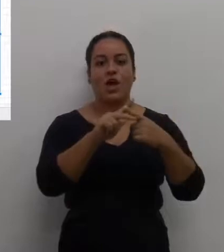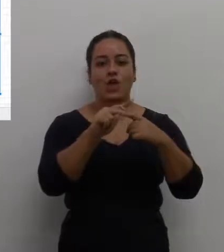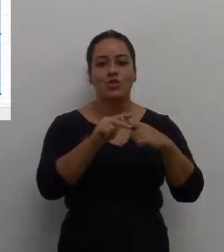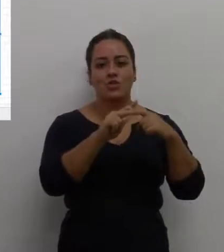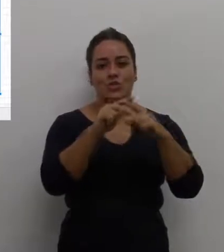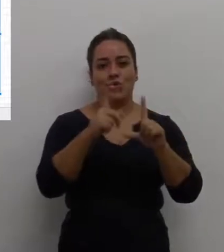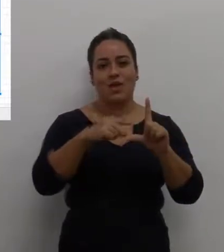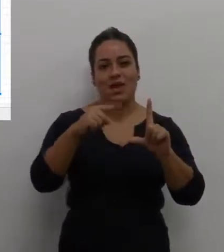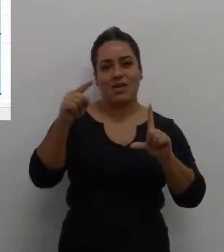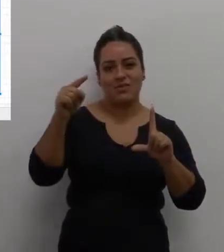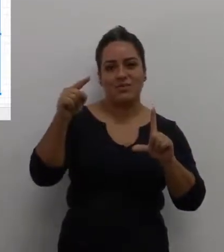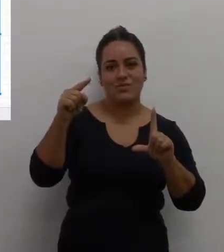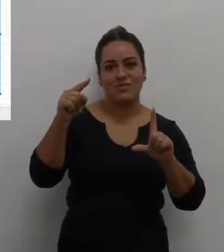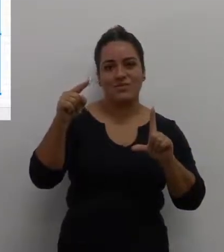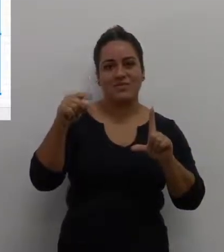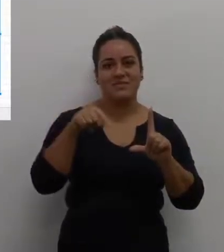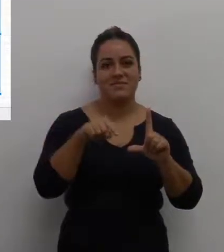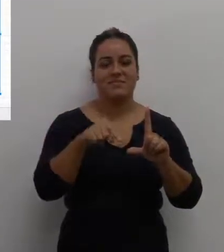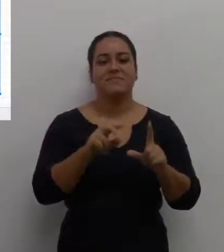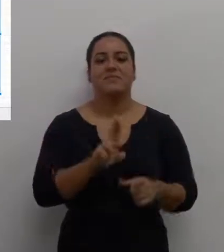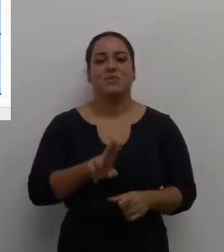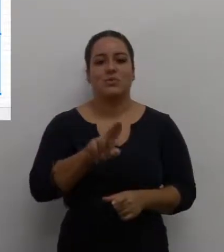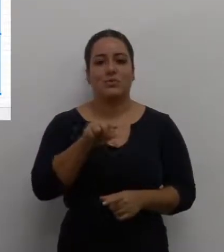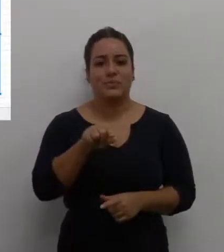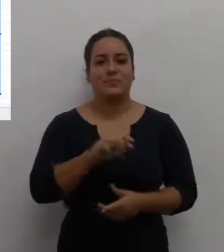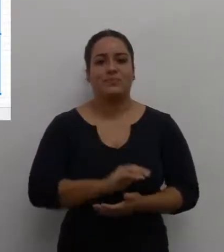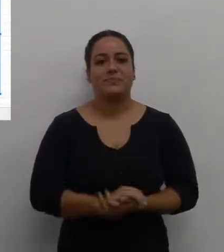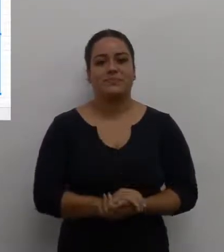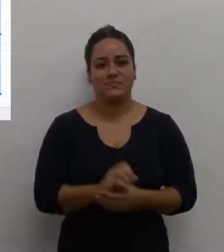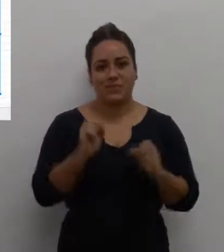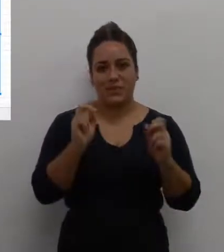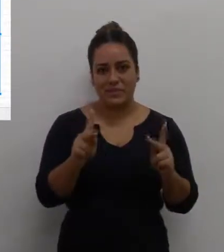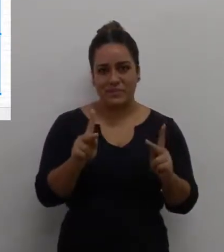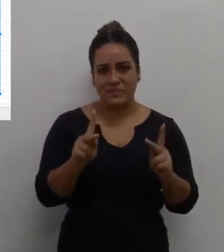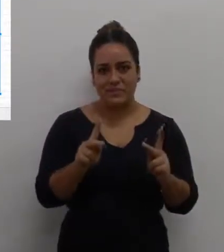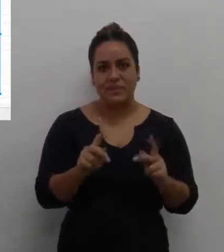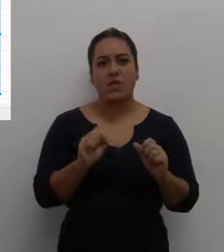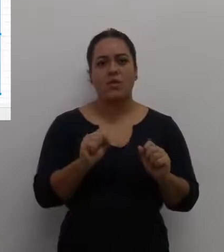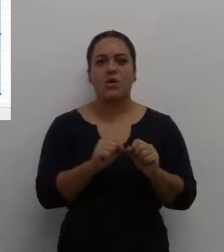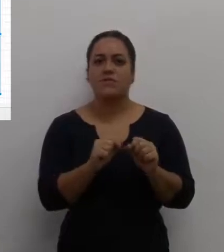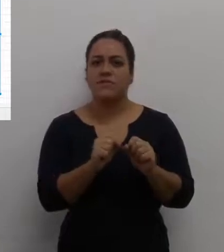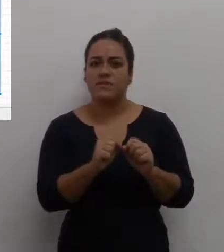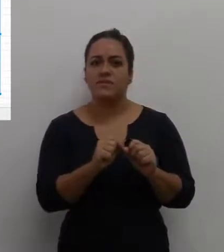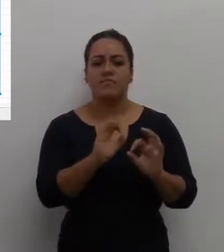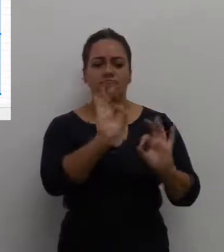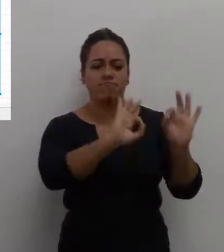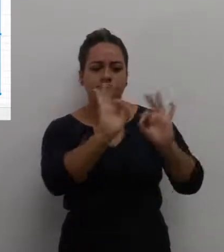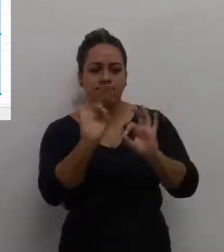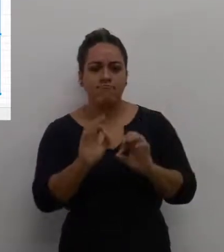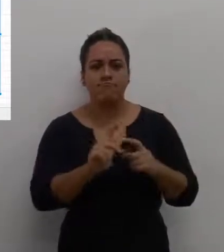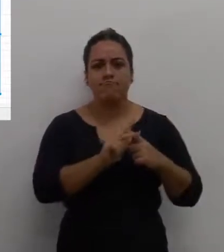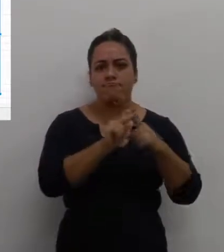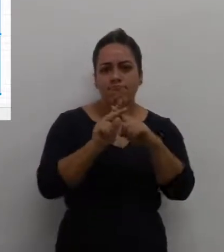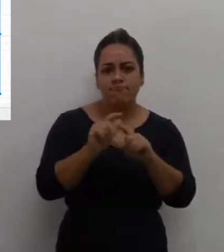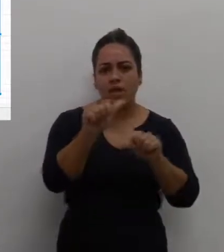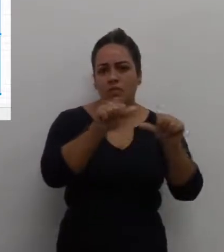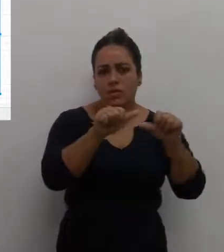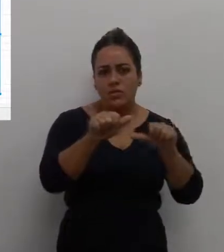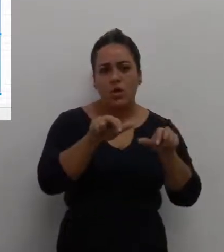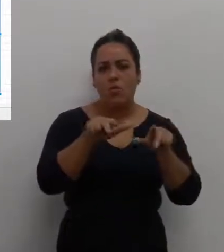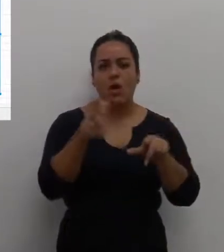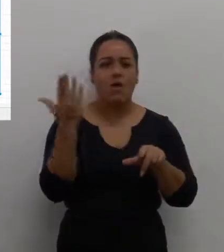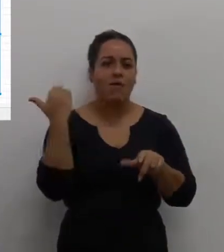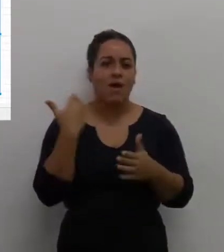que editor de gráficos que o Google nos remete. Ok? Também posso fazer aquelas alterações aqui